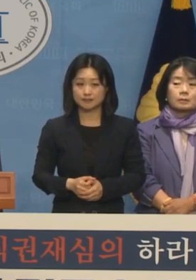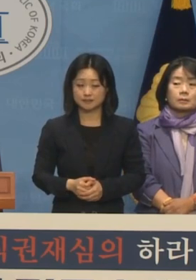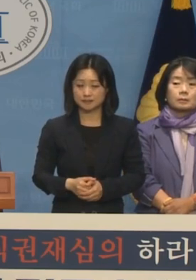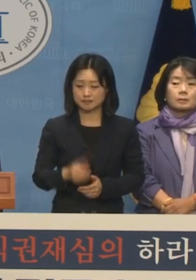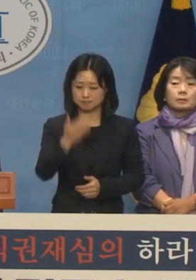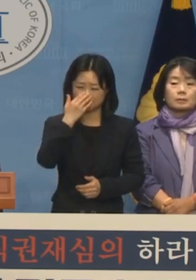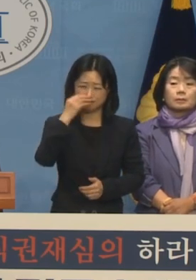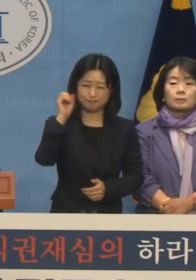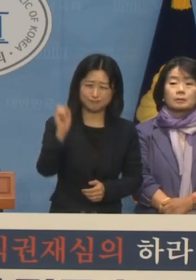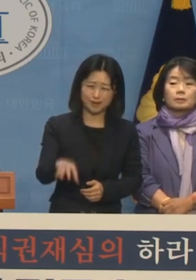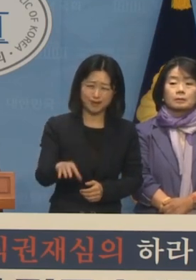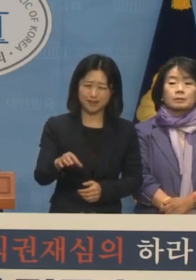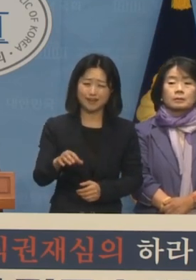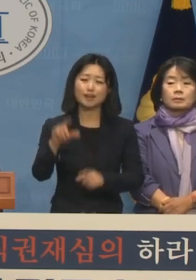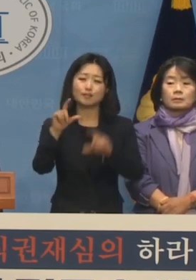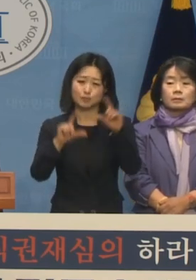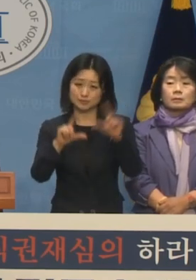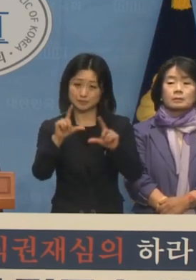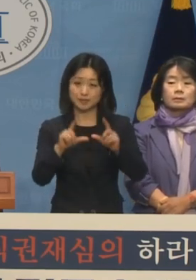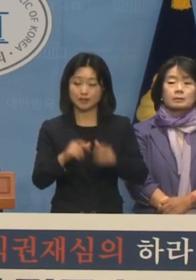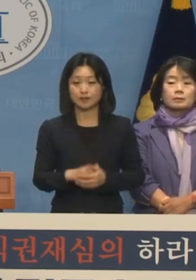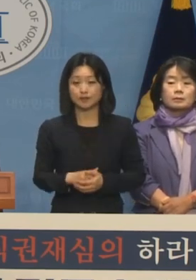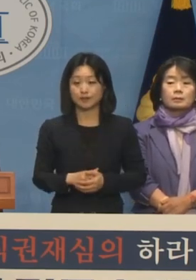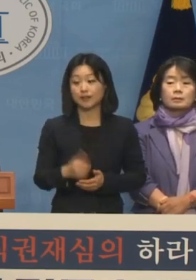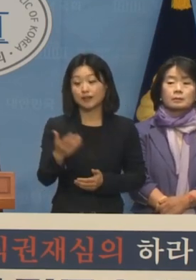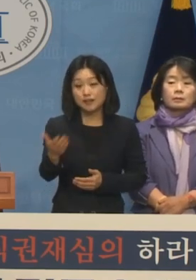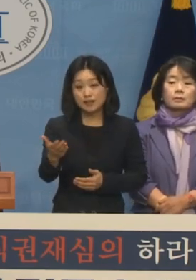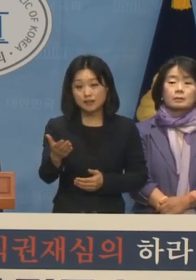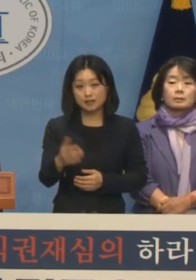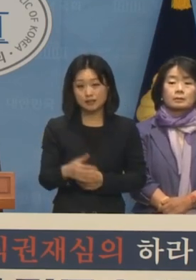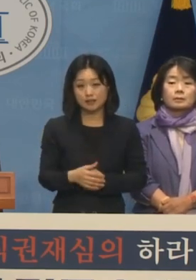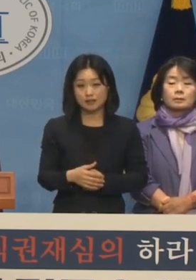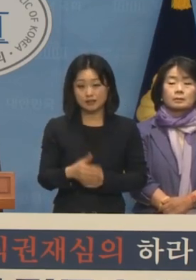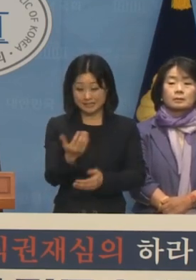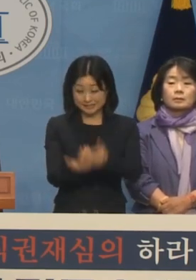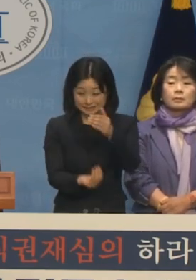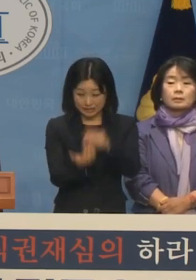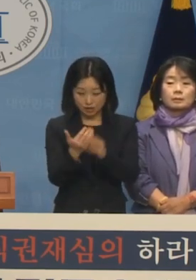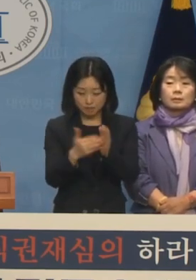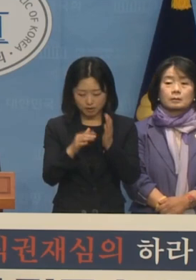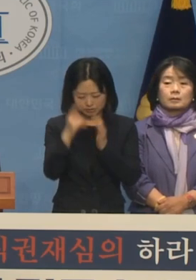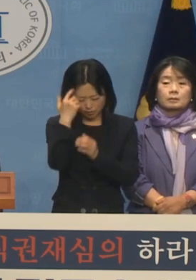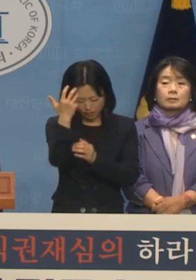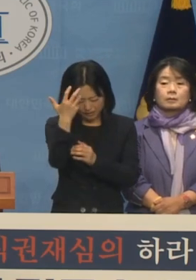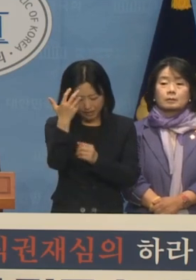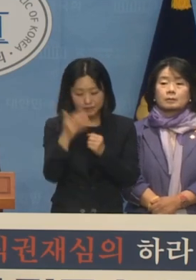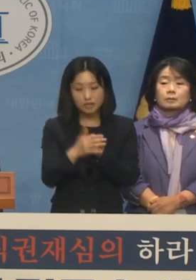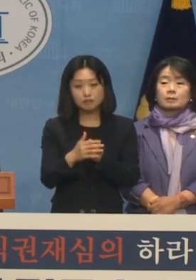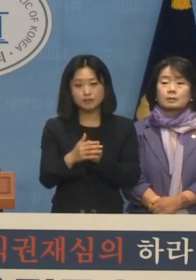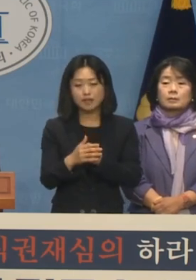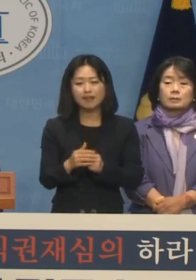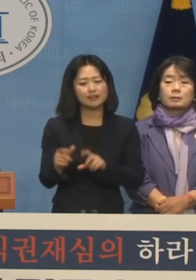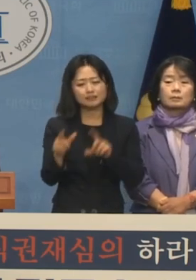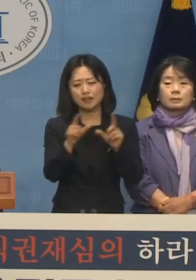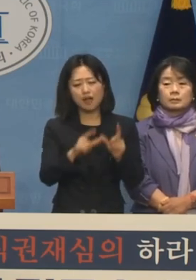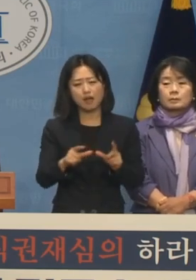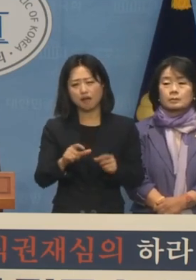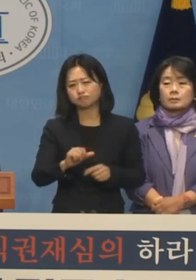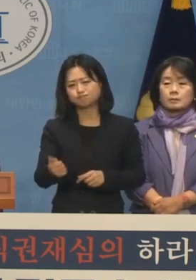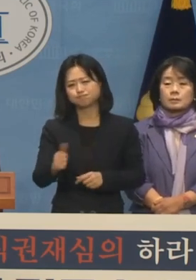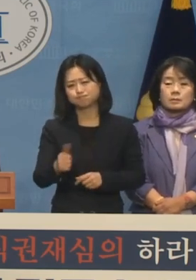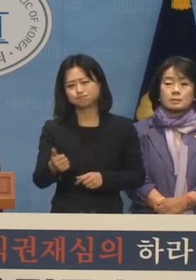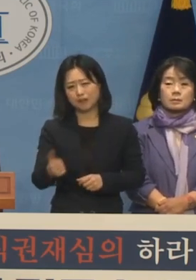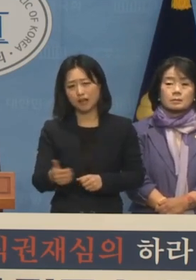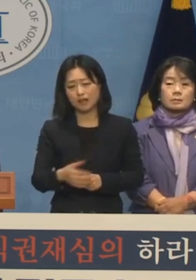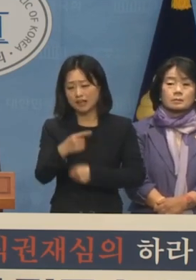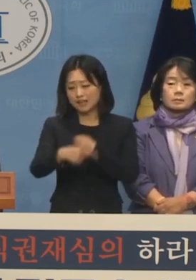목소리로 남아 있습니다. 이분들은 외상후 스트레스의 장애로 인해서 정상적인 삶을 살아가지 못하고 있고요. 참사